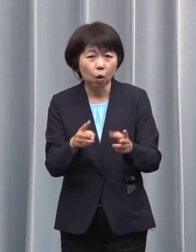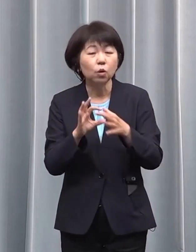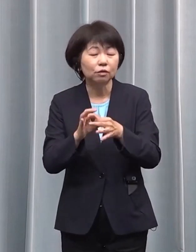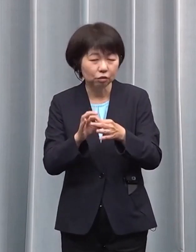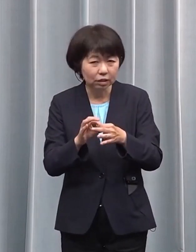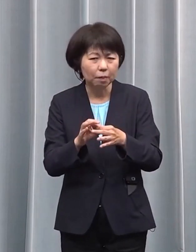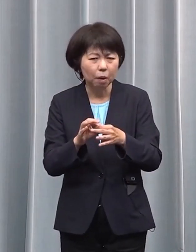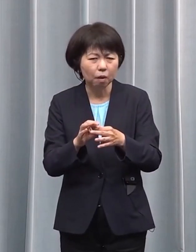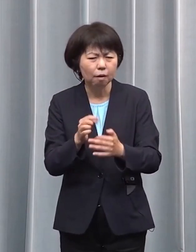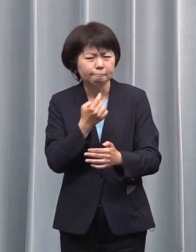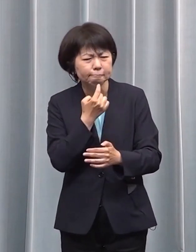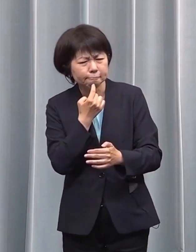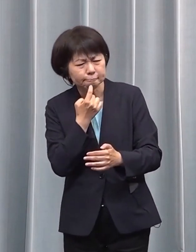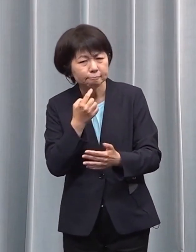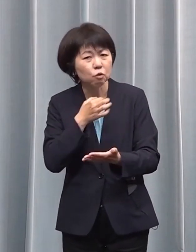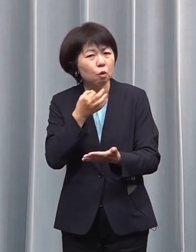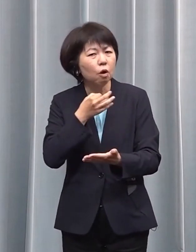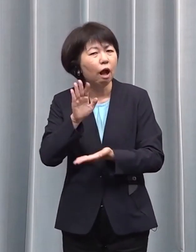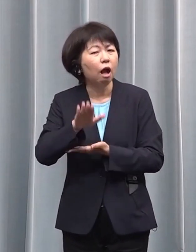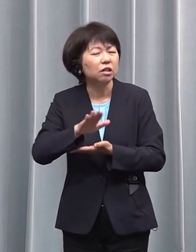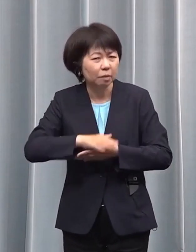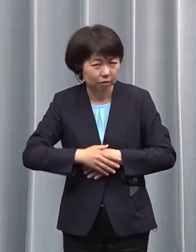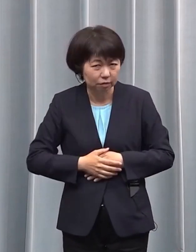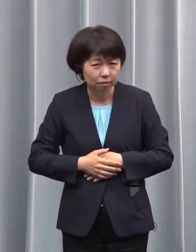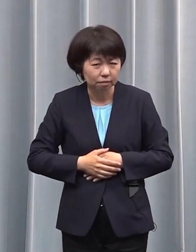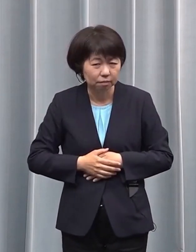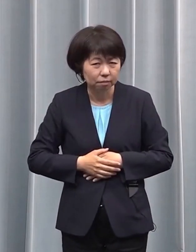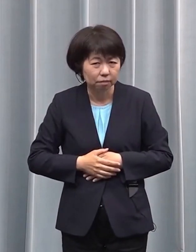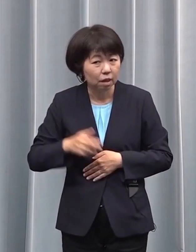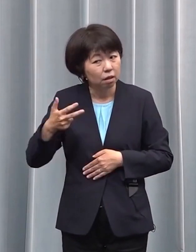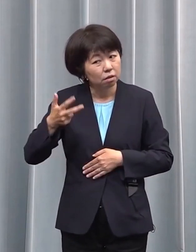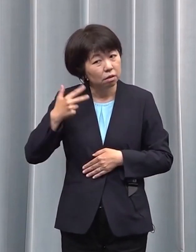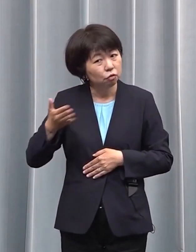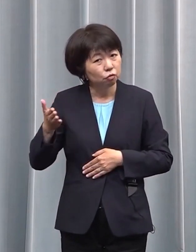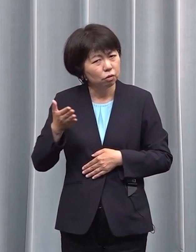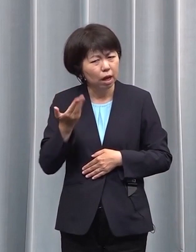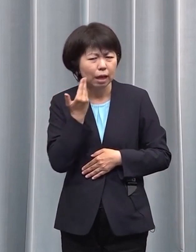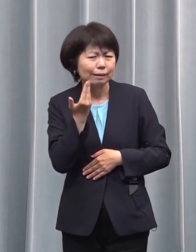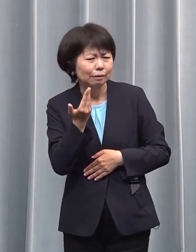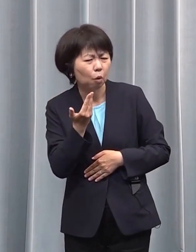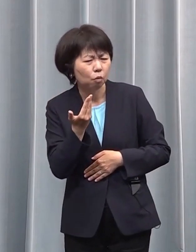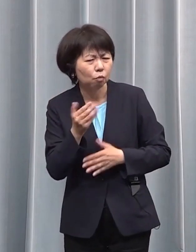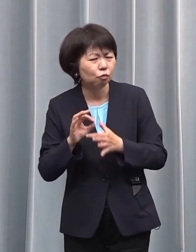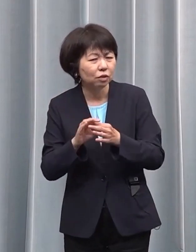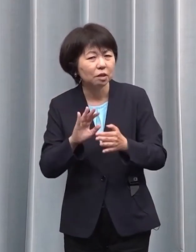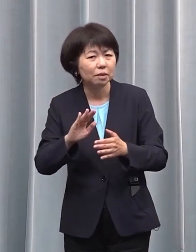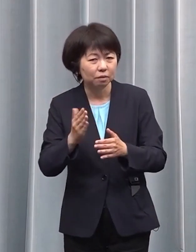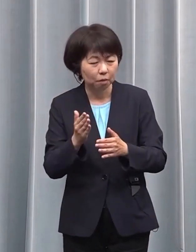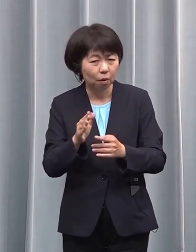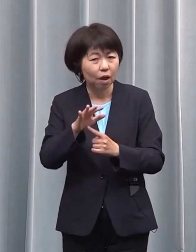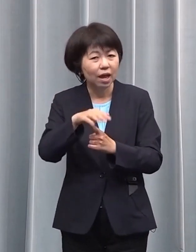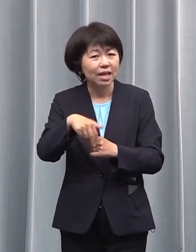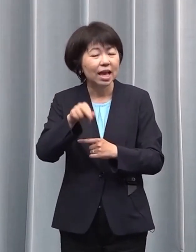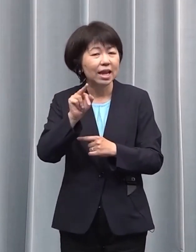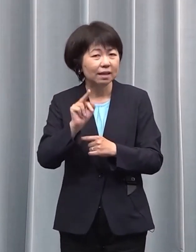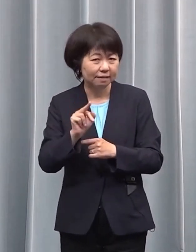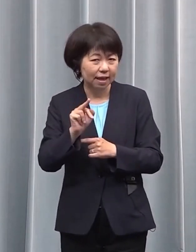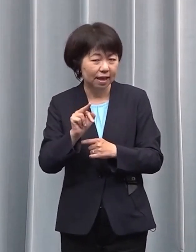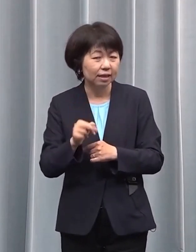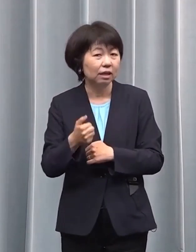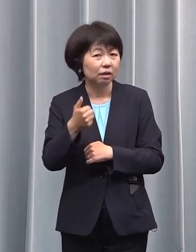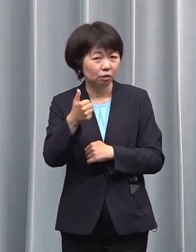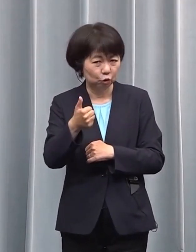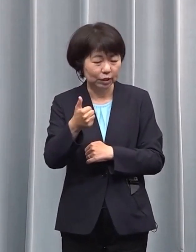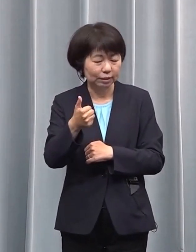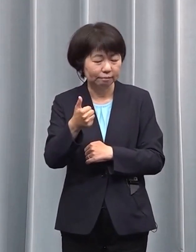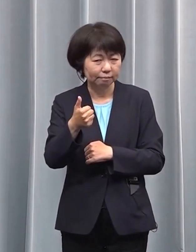。先々週からずっと聞いているところですけれども、柳瀬参与員ですね、与